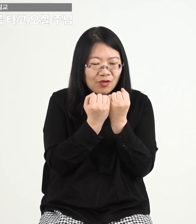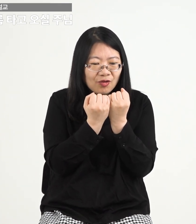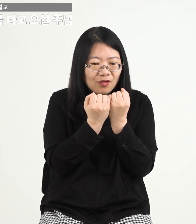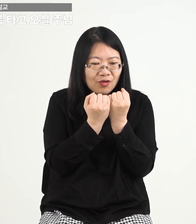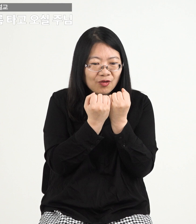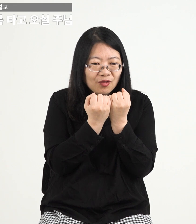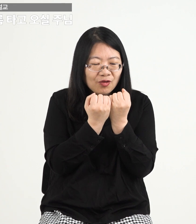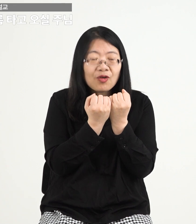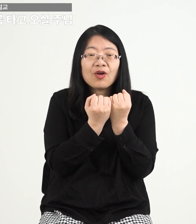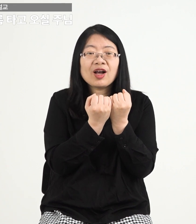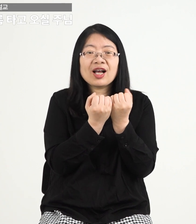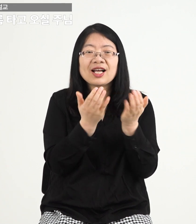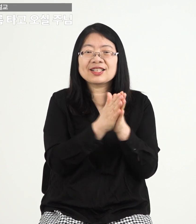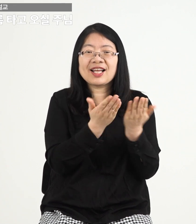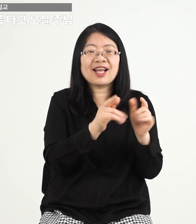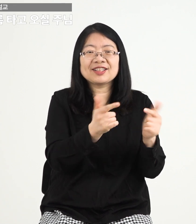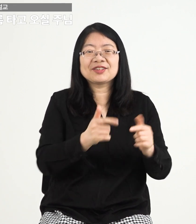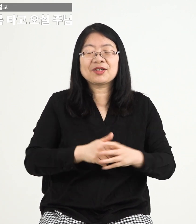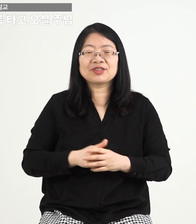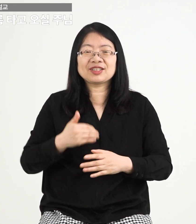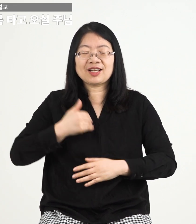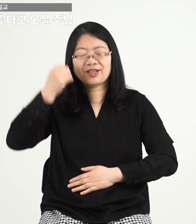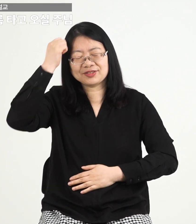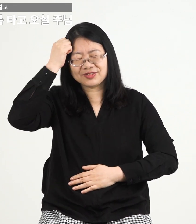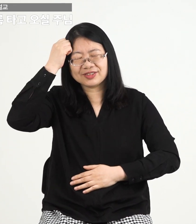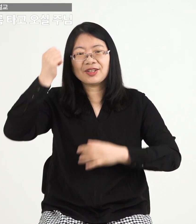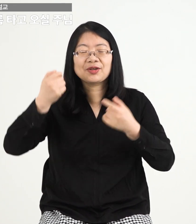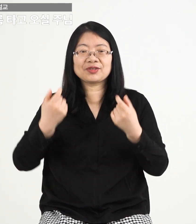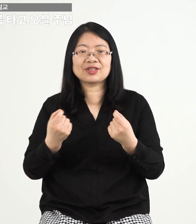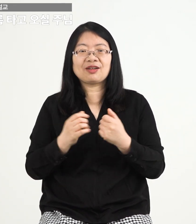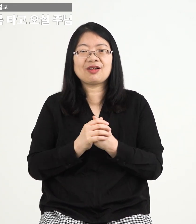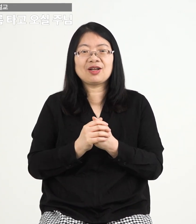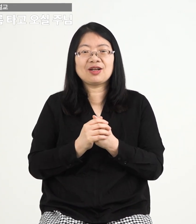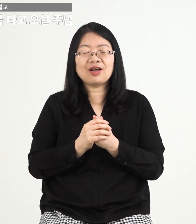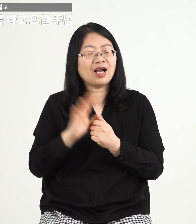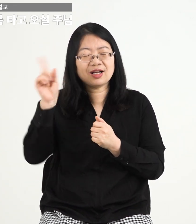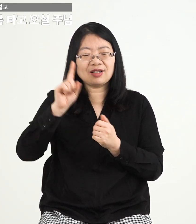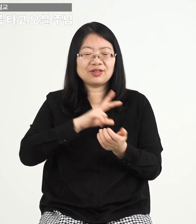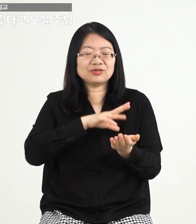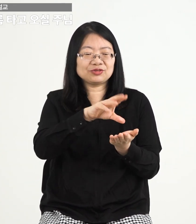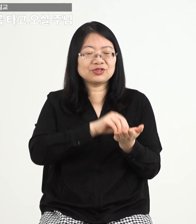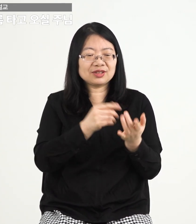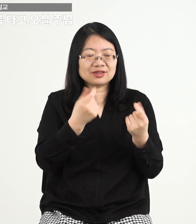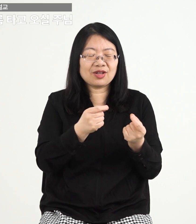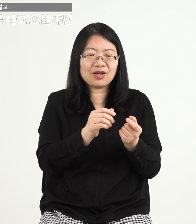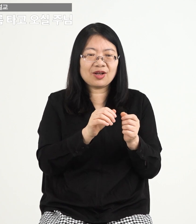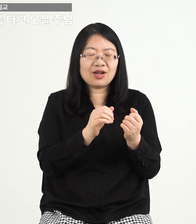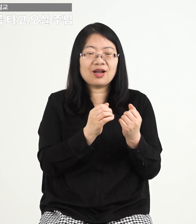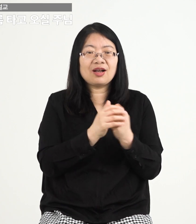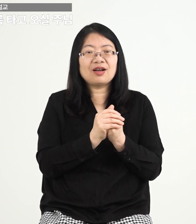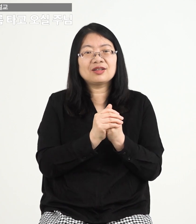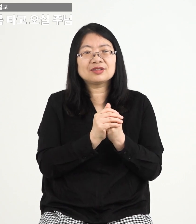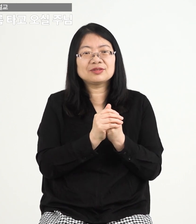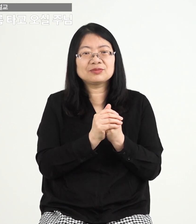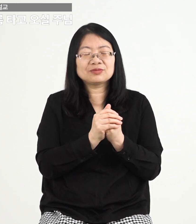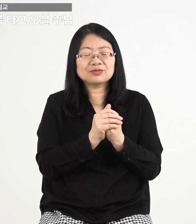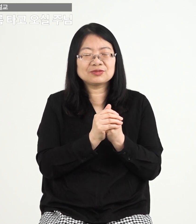무슨 책이 될까요? 내가 숙제하듯이 풀어내는 책이 아니고 풀어주는